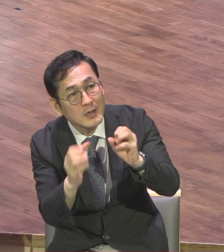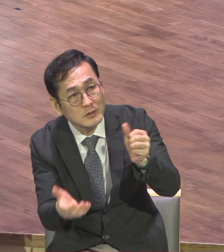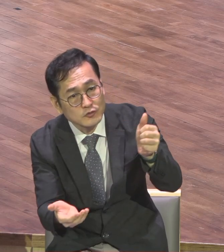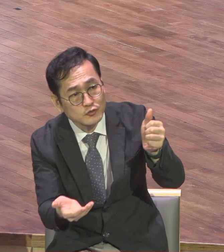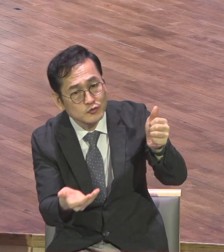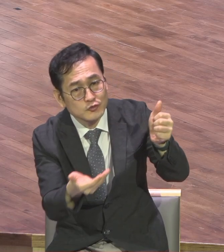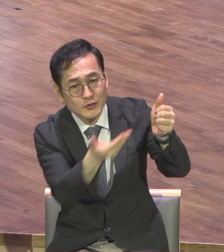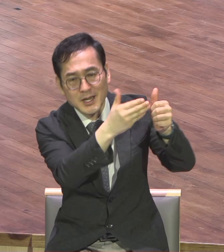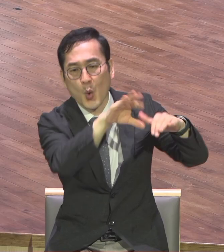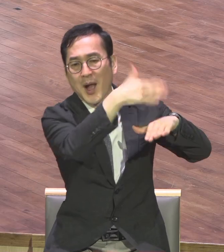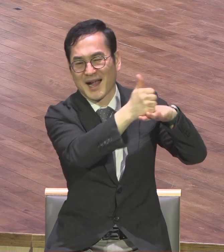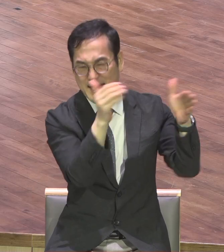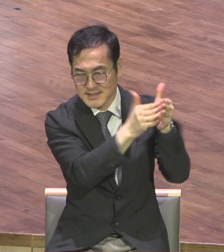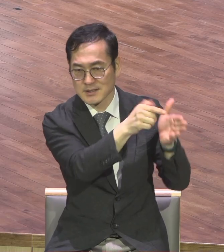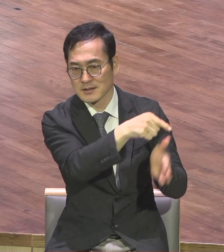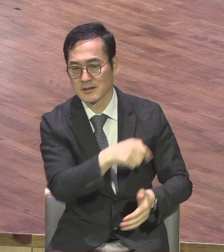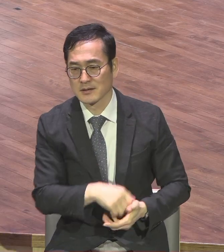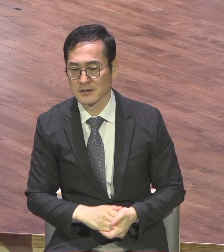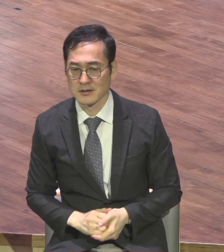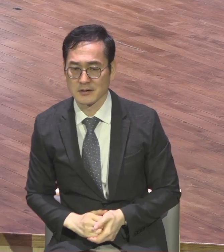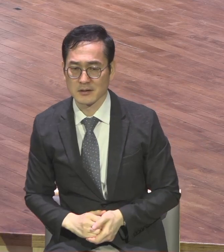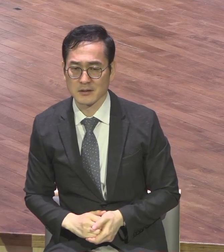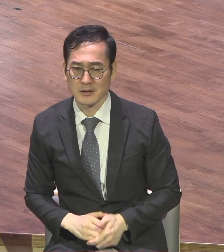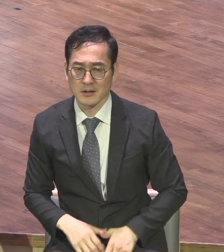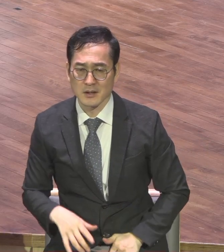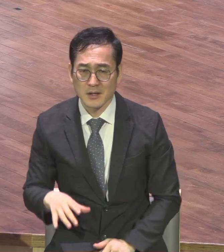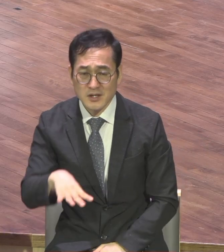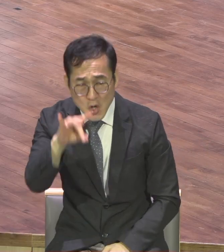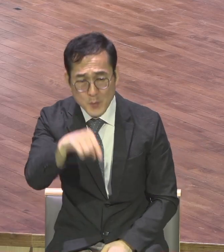집안. 그런데 복임이 없잖아요. 그럼 어때요? 내가